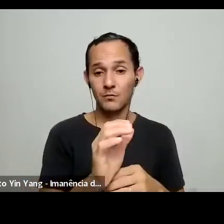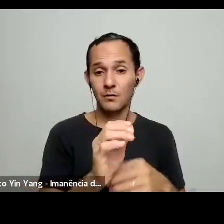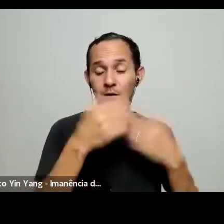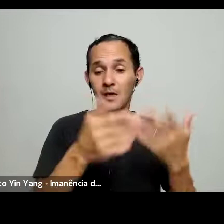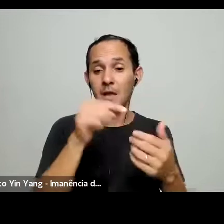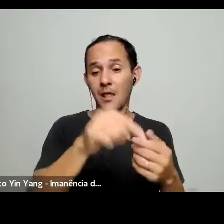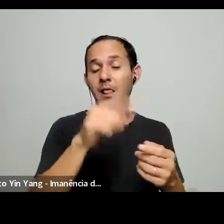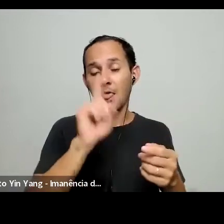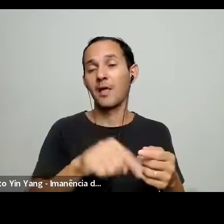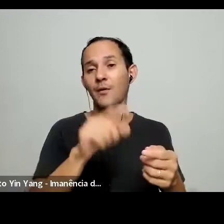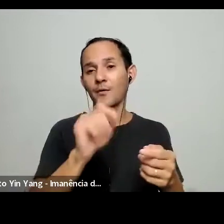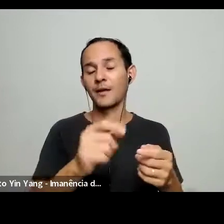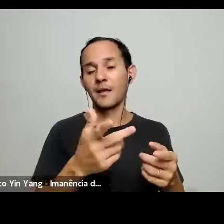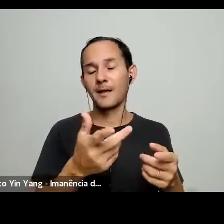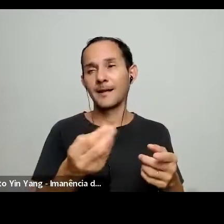ela seja a